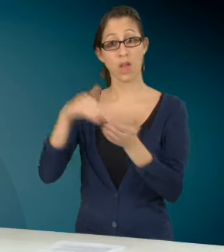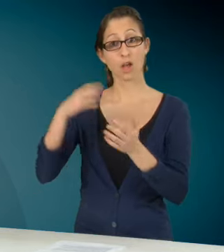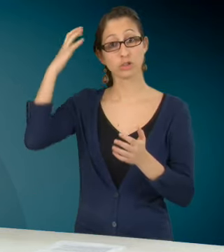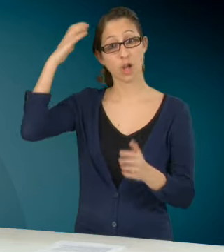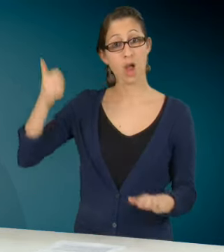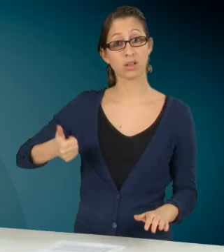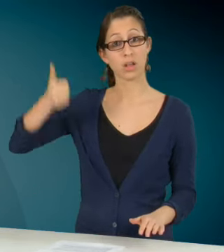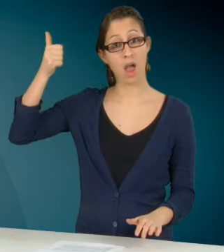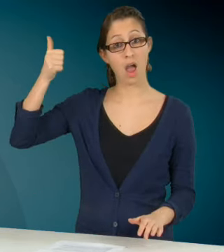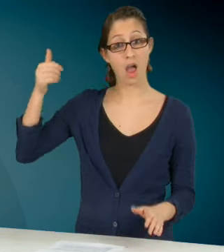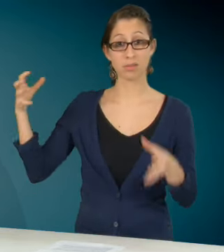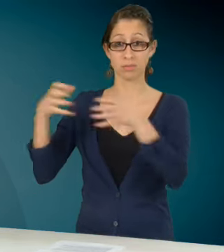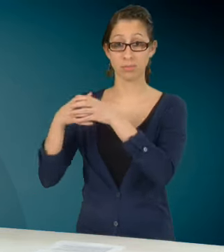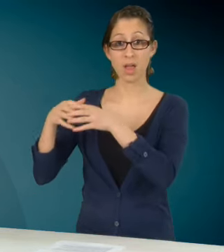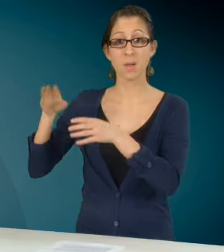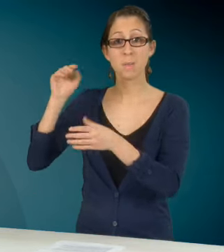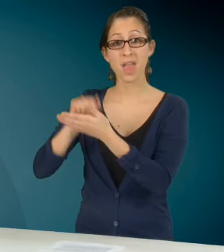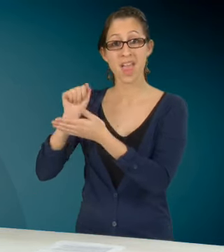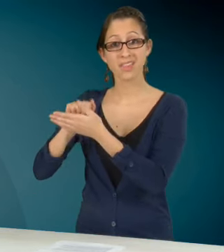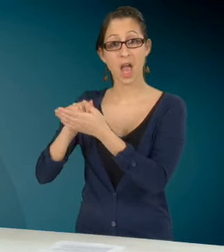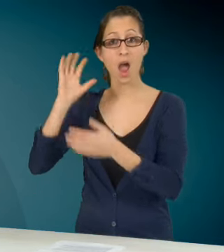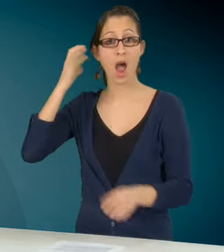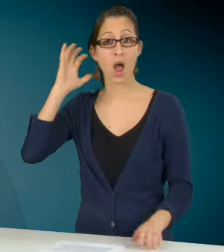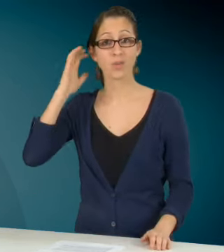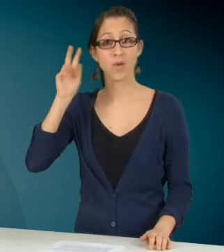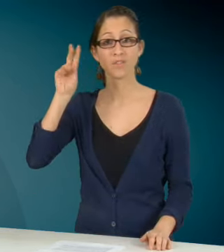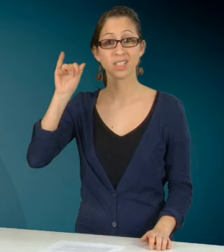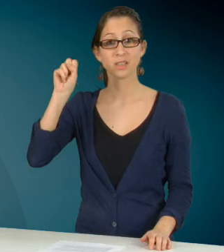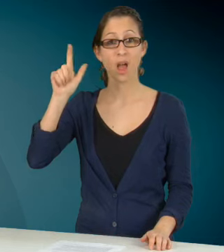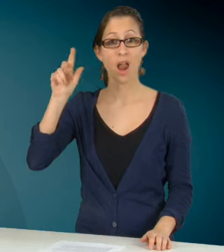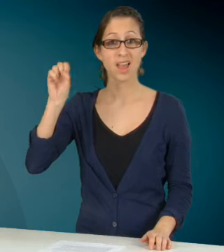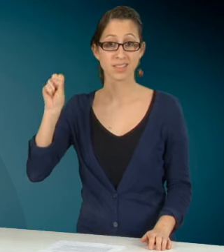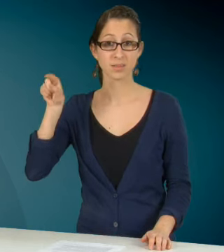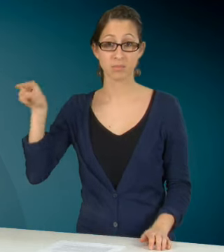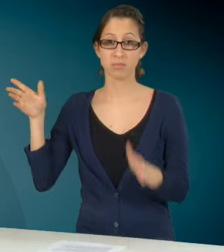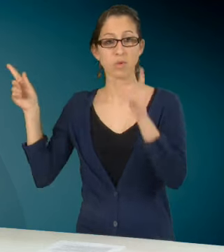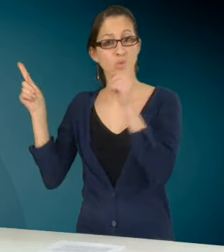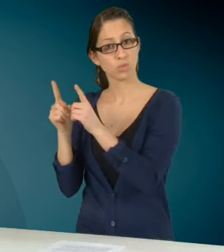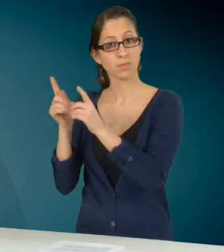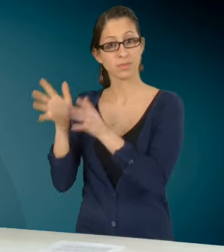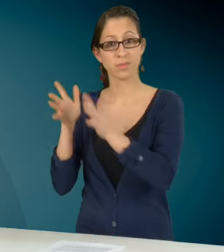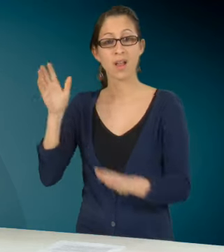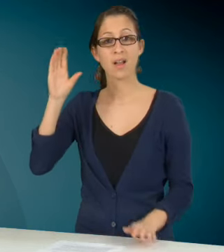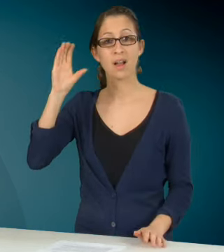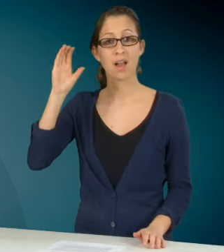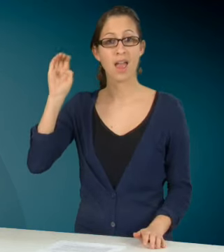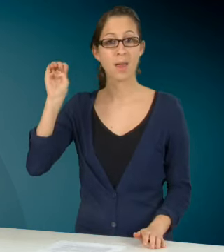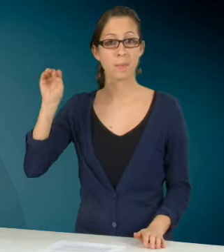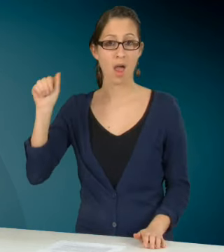ausgebaut der staatsrat media audio visuelles kurz immer kontrolliert ob die